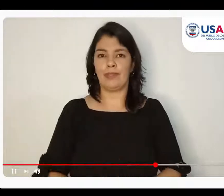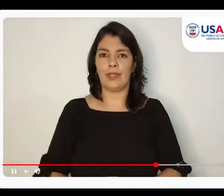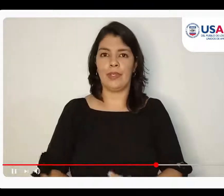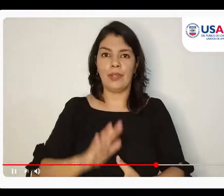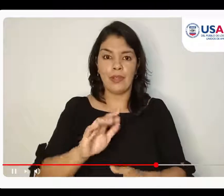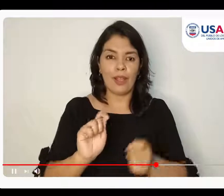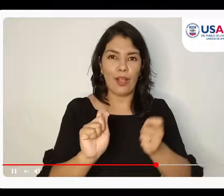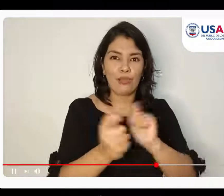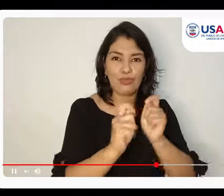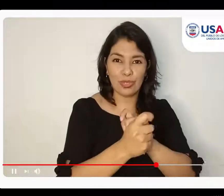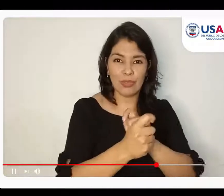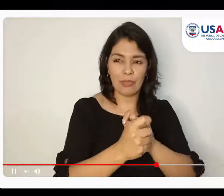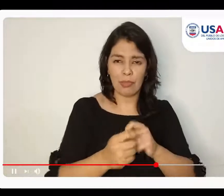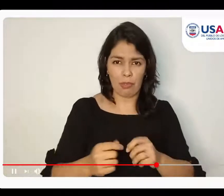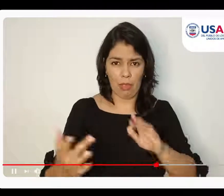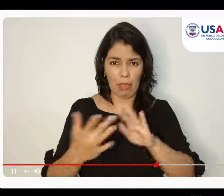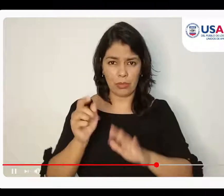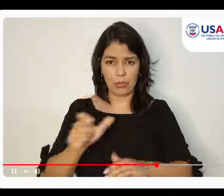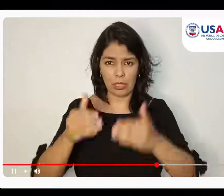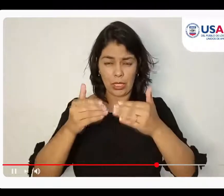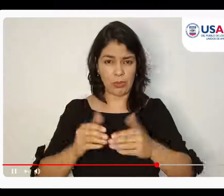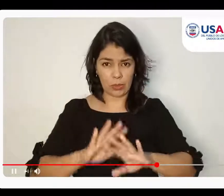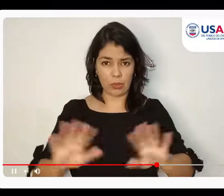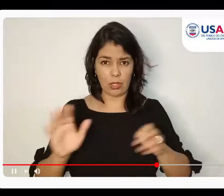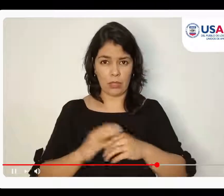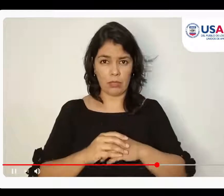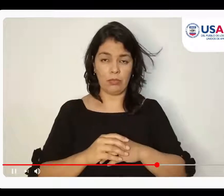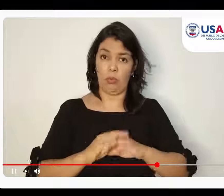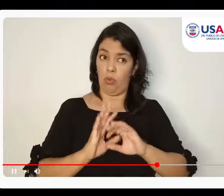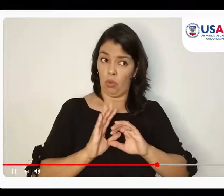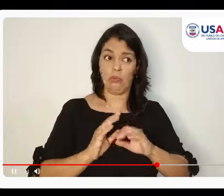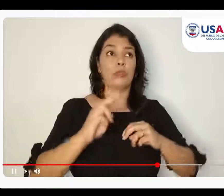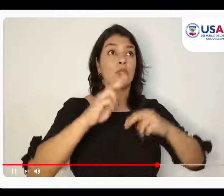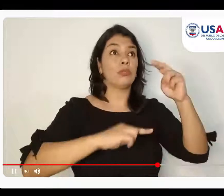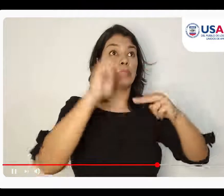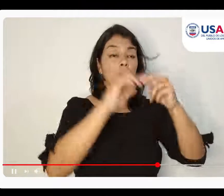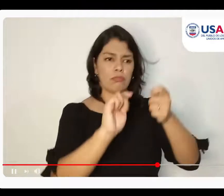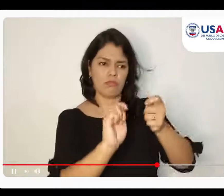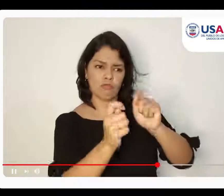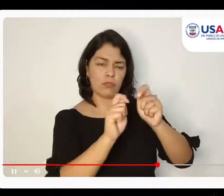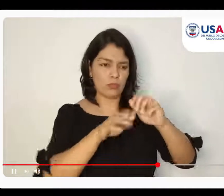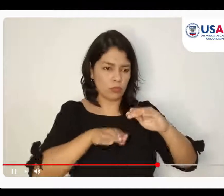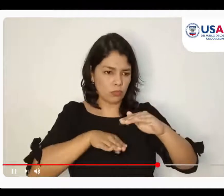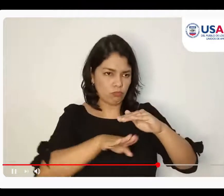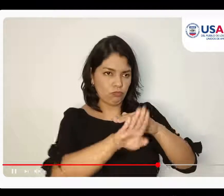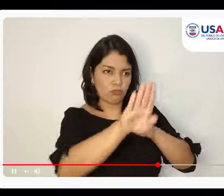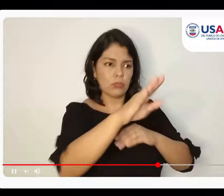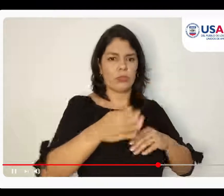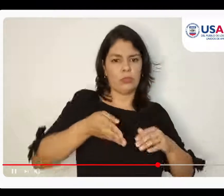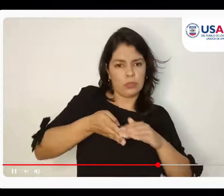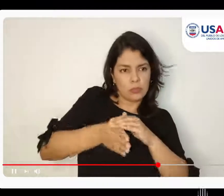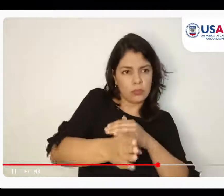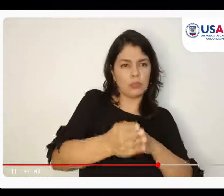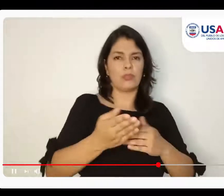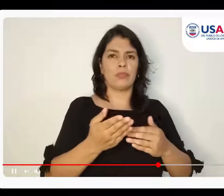con discapacidad. En muchos de los casos, estos ajustes a la arquitectura o a diferentes estructuras facilitan la vida y el acceso a